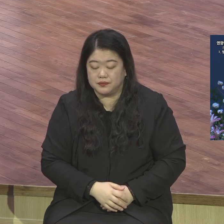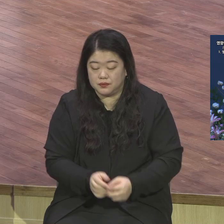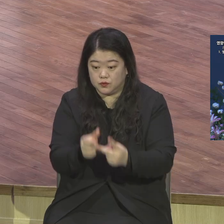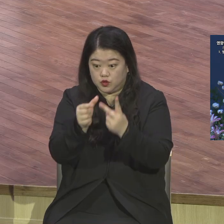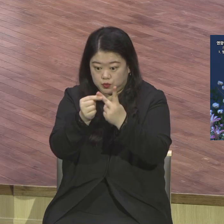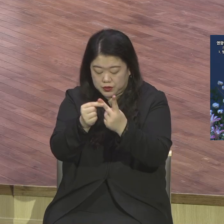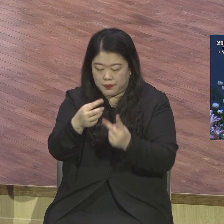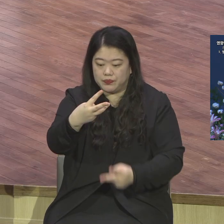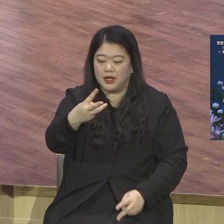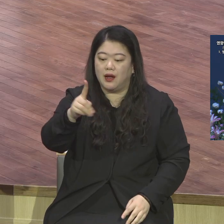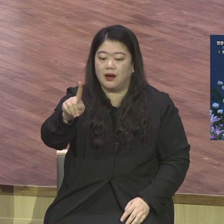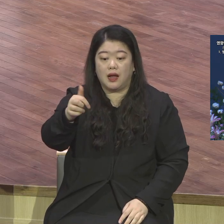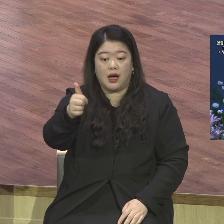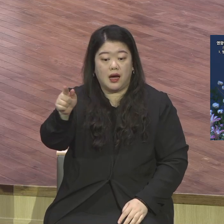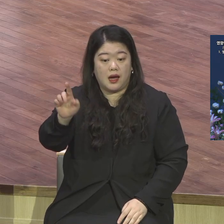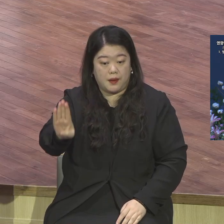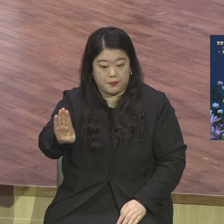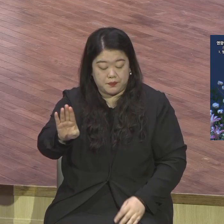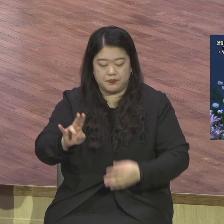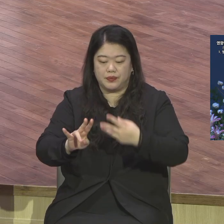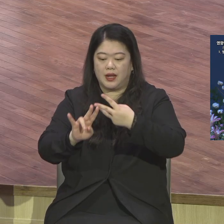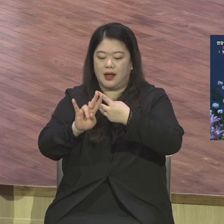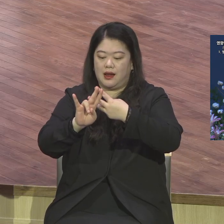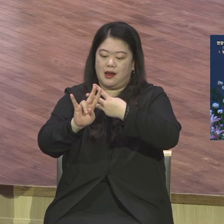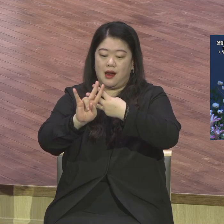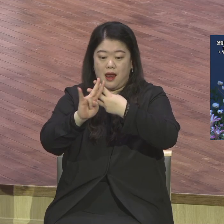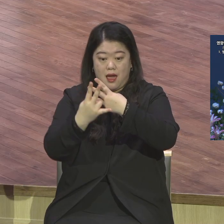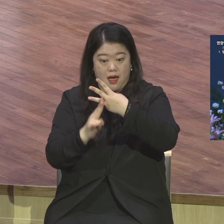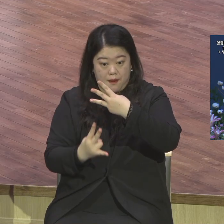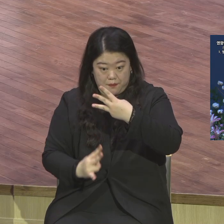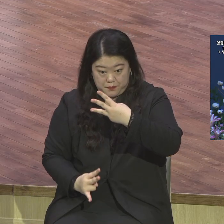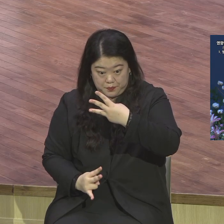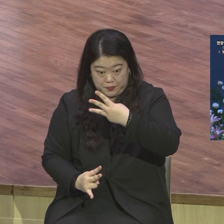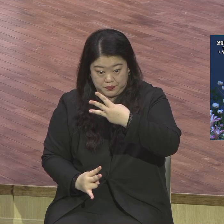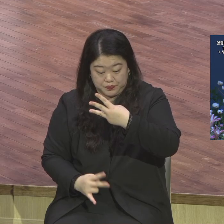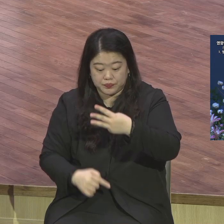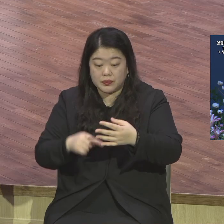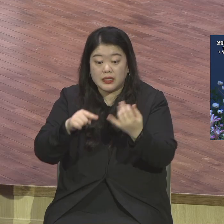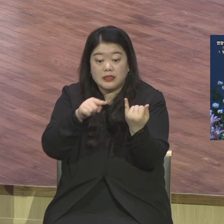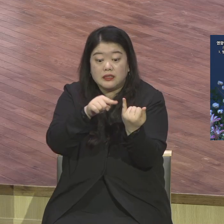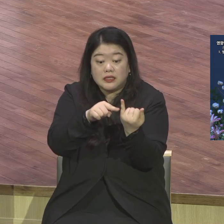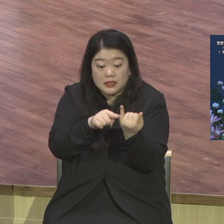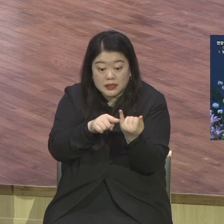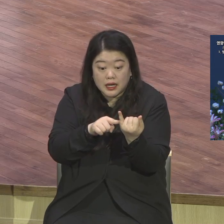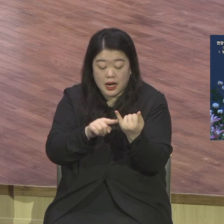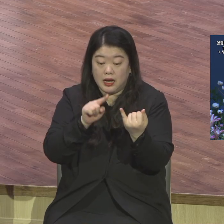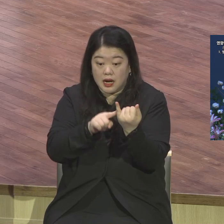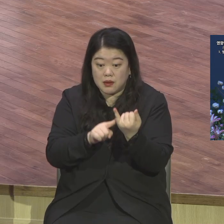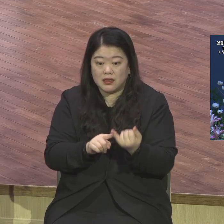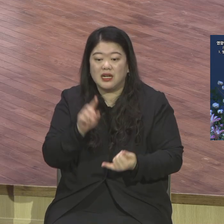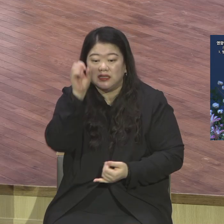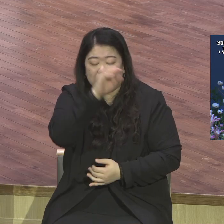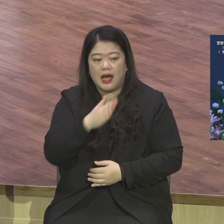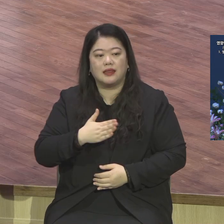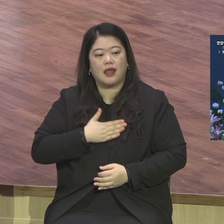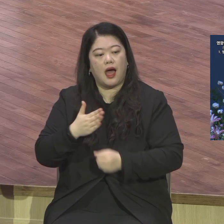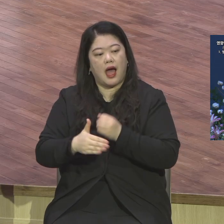라합은 단순히 입으로만 하나님을 믿는다라고 말한 것이 아니다. 아니었어요.